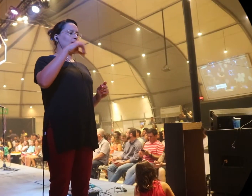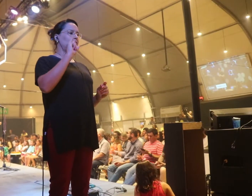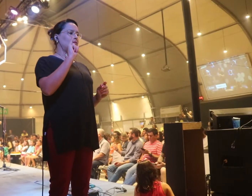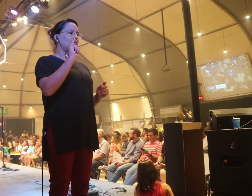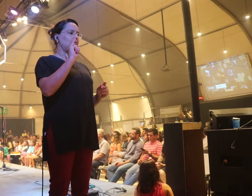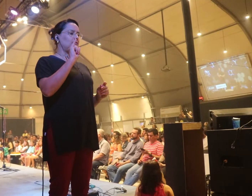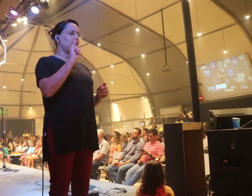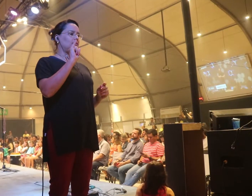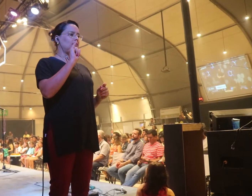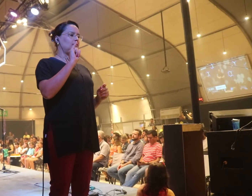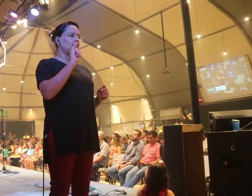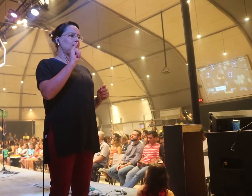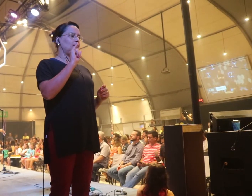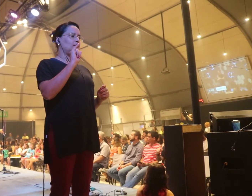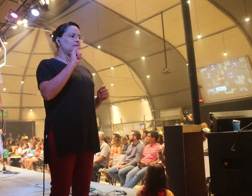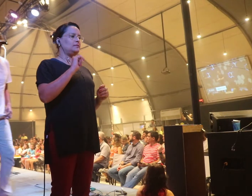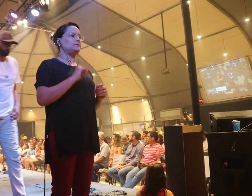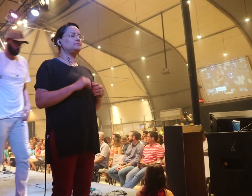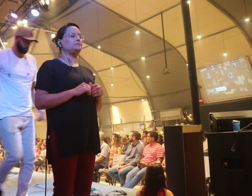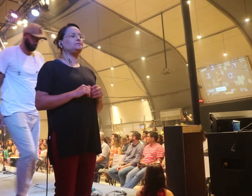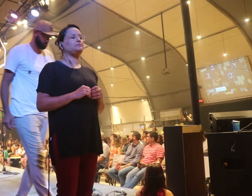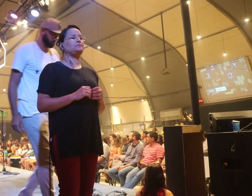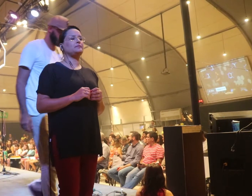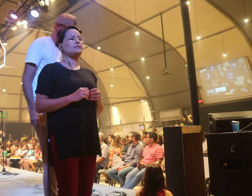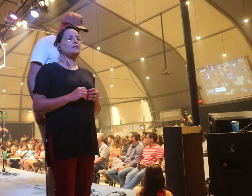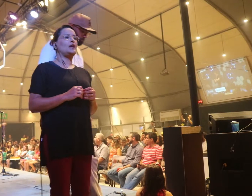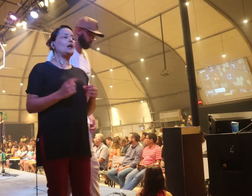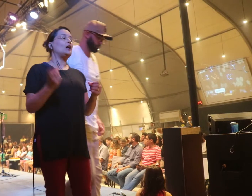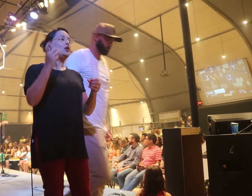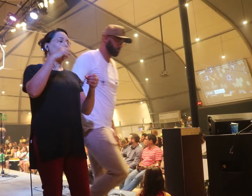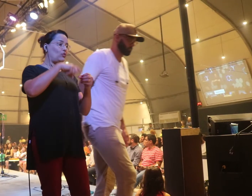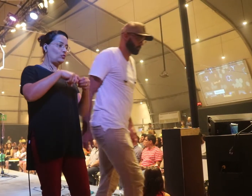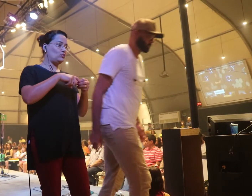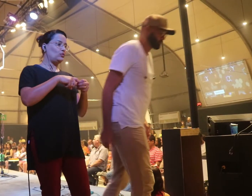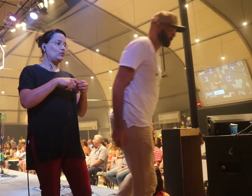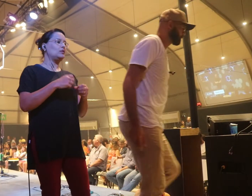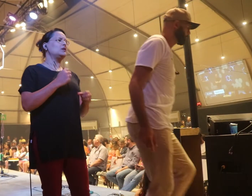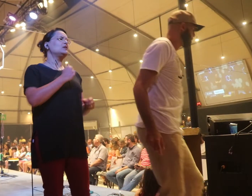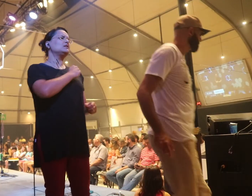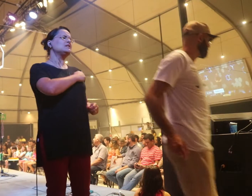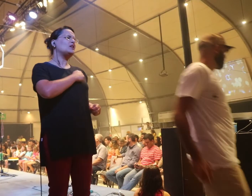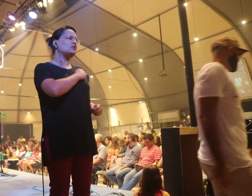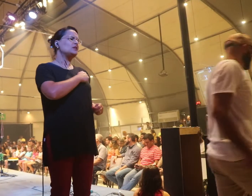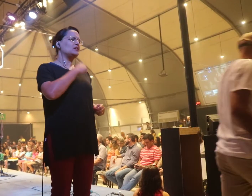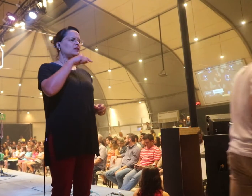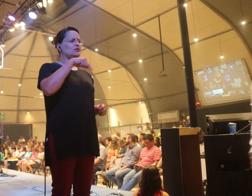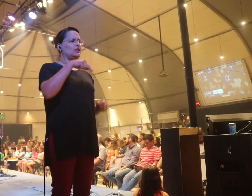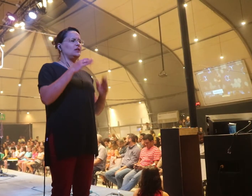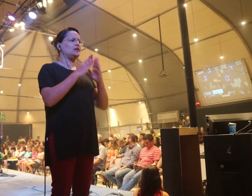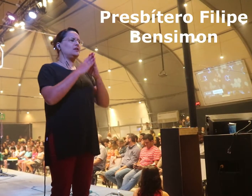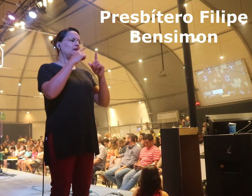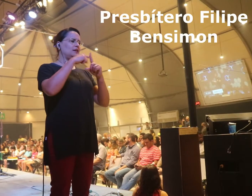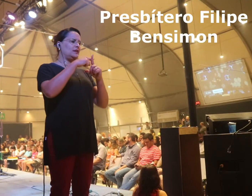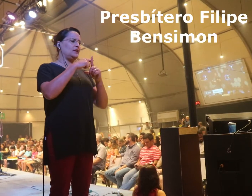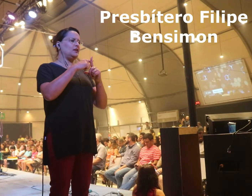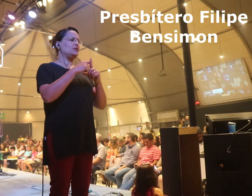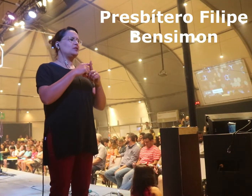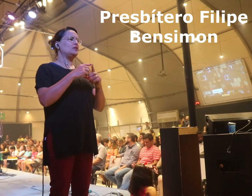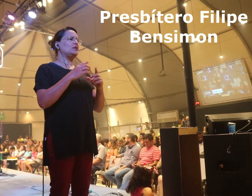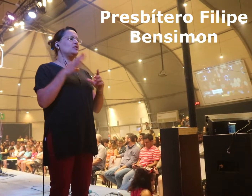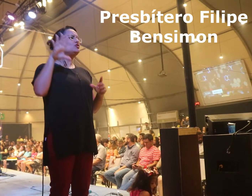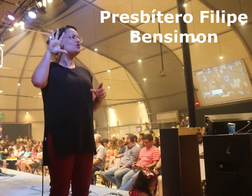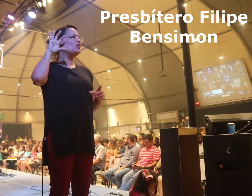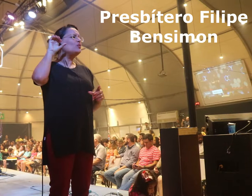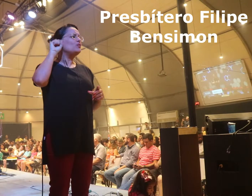Assim, só Deus sabe a saudade que a gente sentia da nossa igreja, dessa família aqui, o quanto a gente sentia falta de ouvir a igreja cantar, sabe?